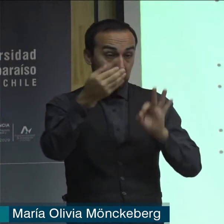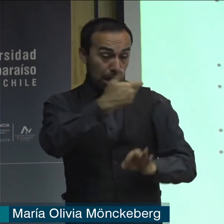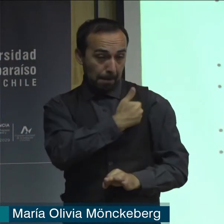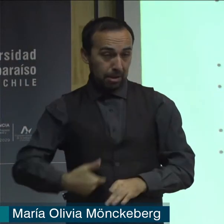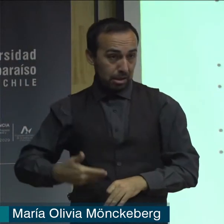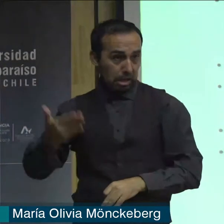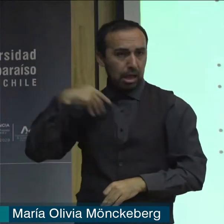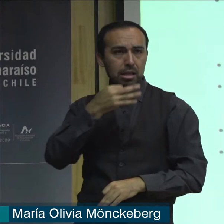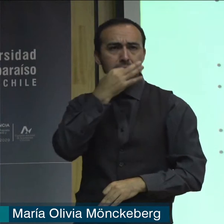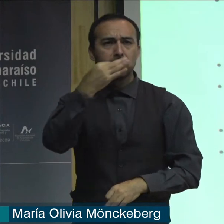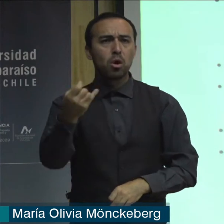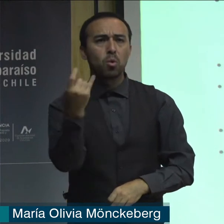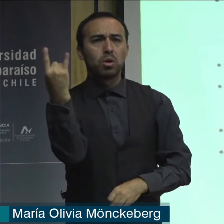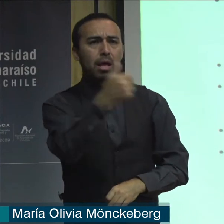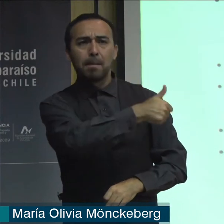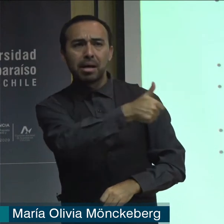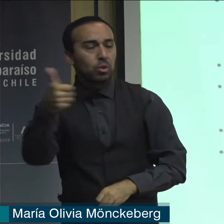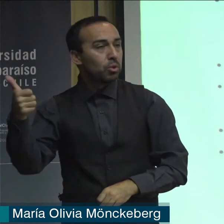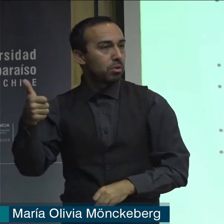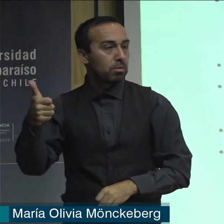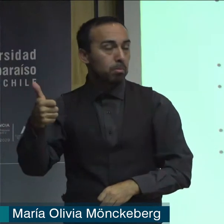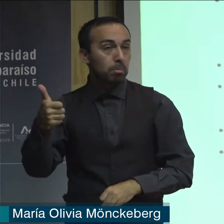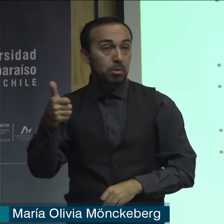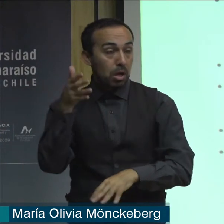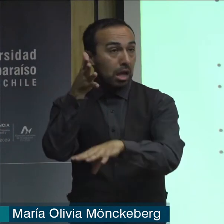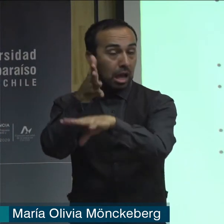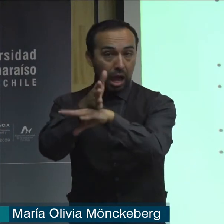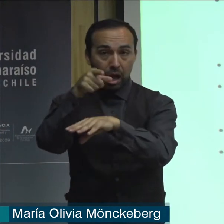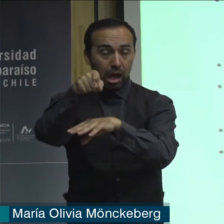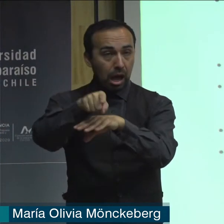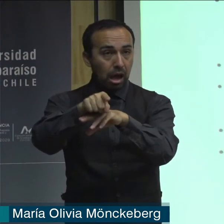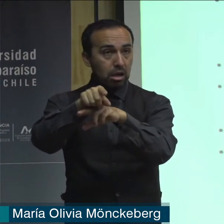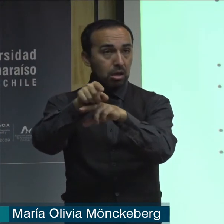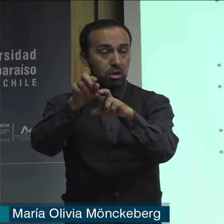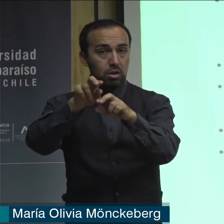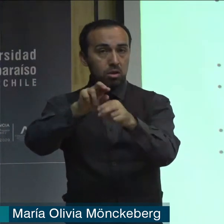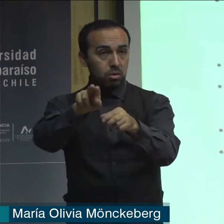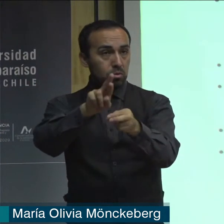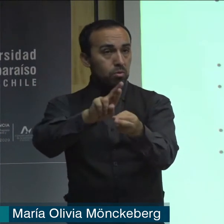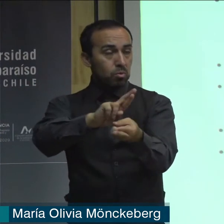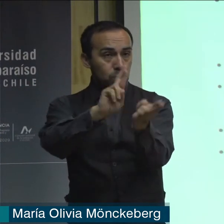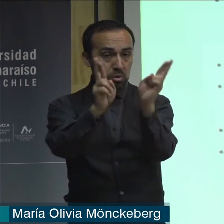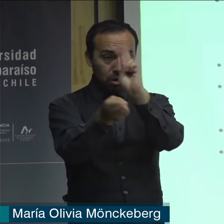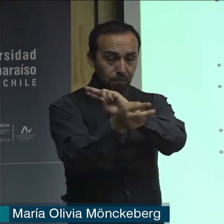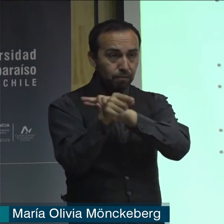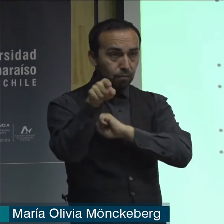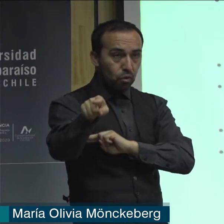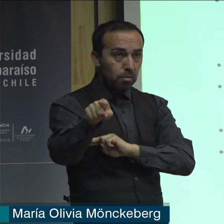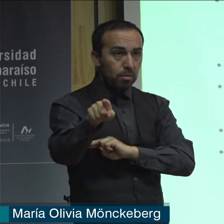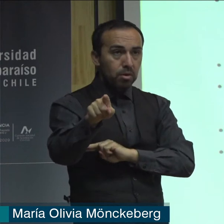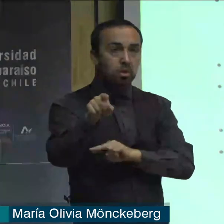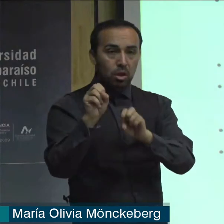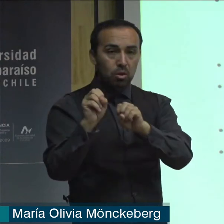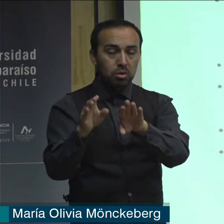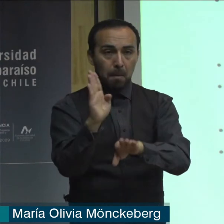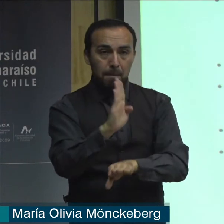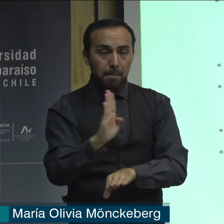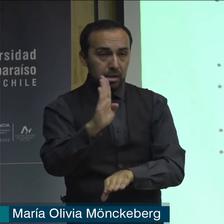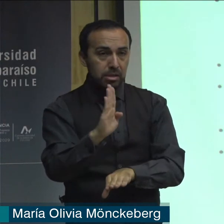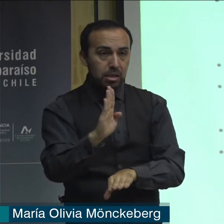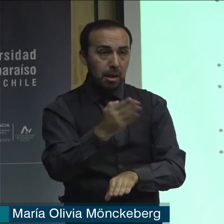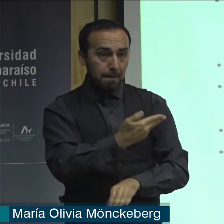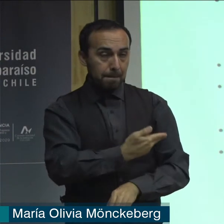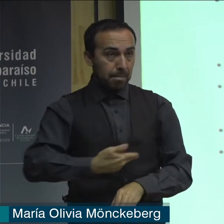Pero había habido una gran reforma de la educación básica y media desde con Eduardo frey Montalva